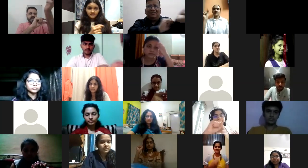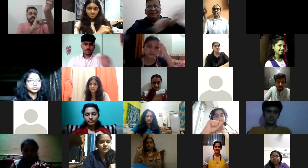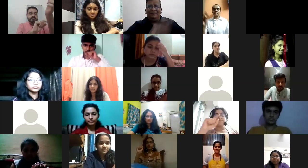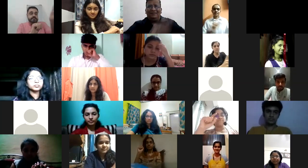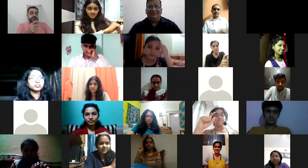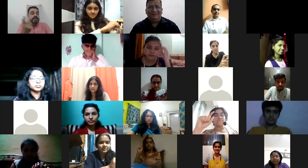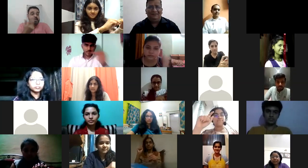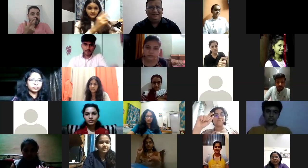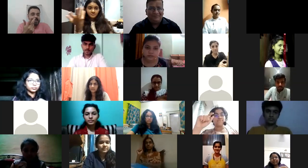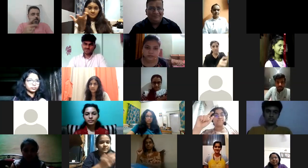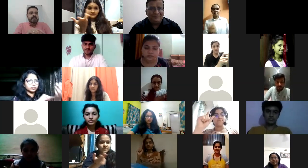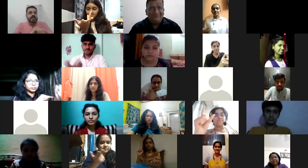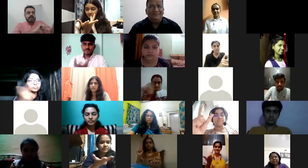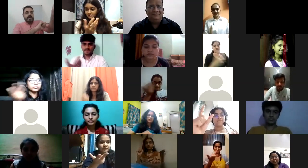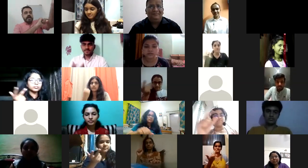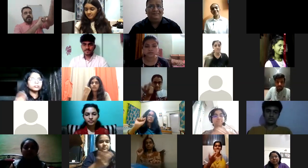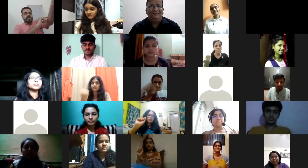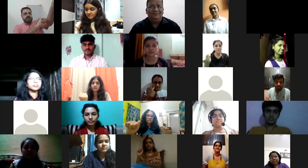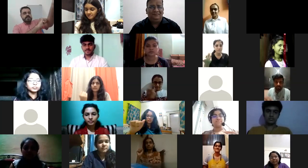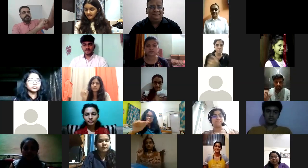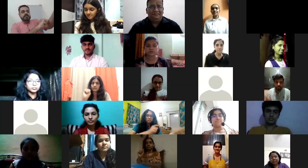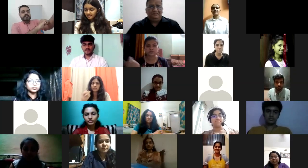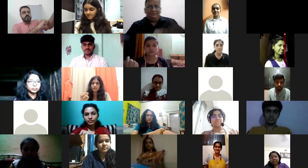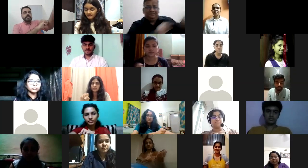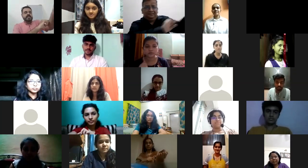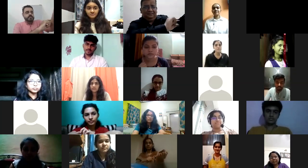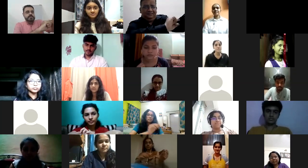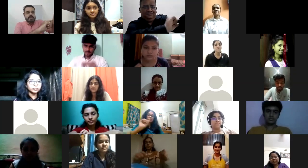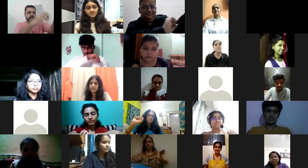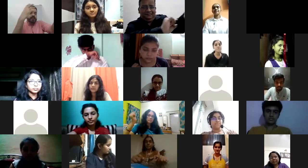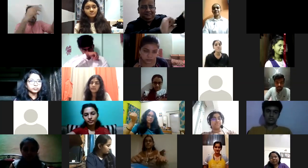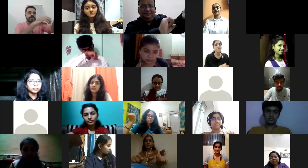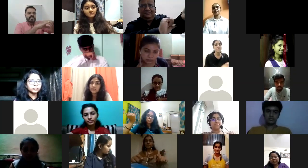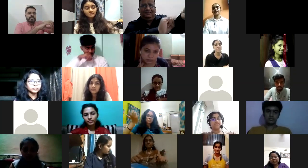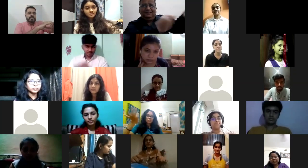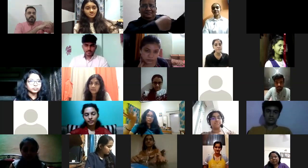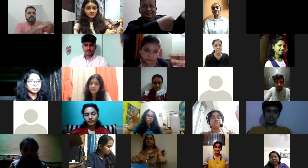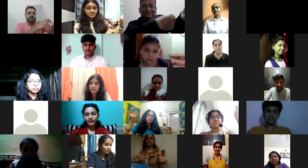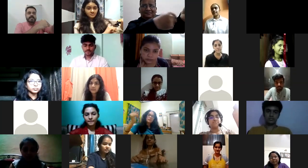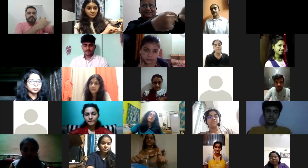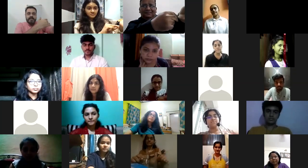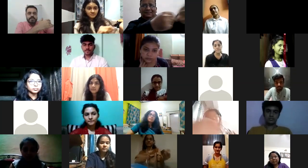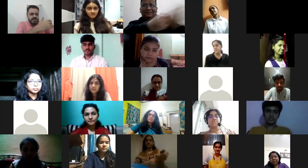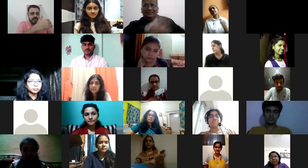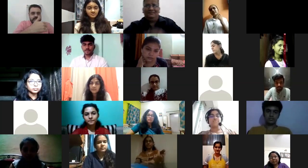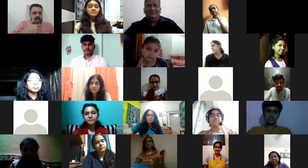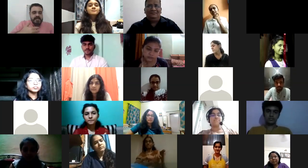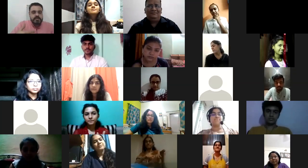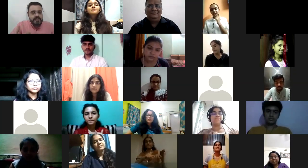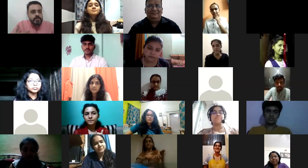Name क्या है? See, historically, if you see again, you know, that tattoos, आज तो tattoo